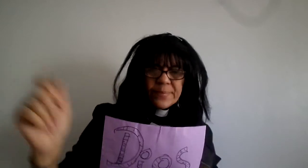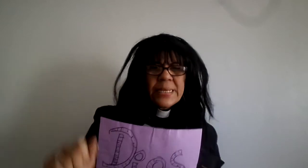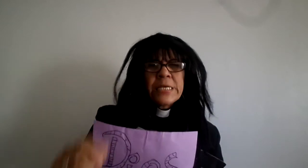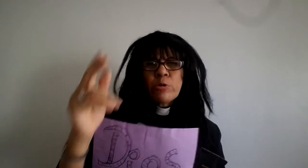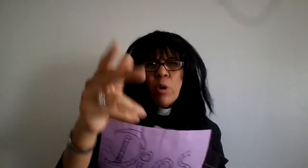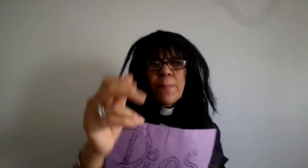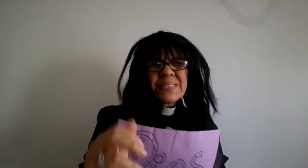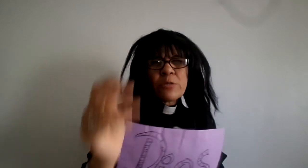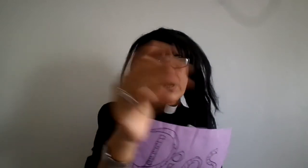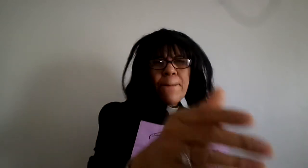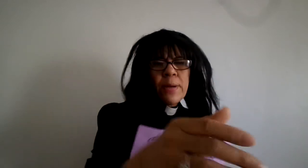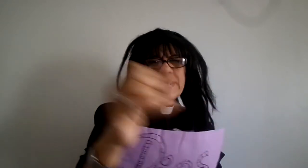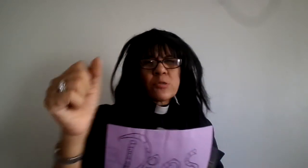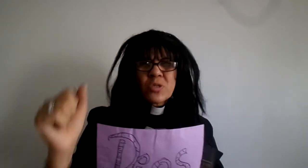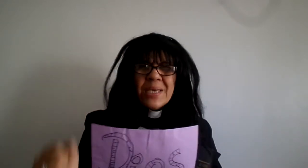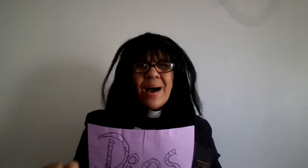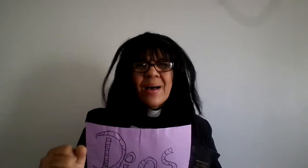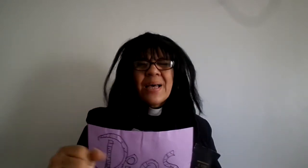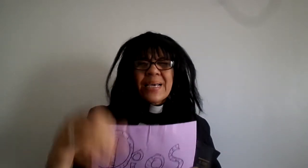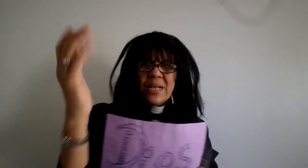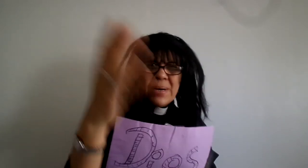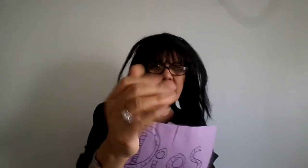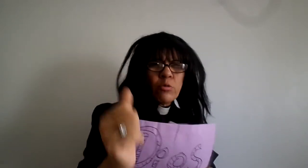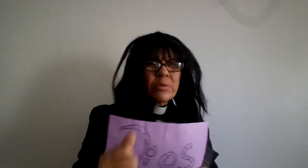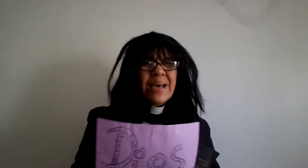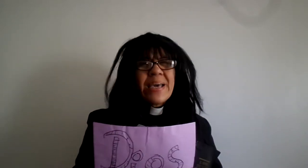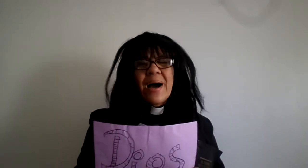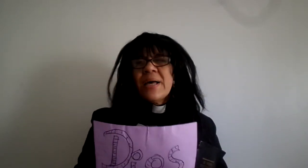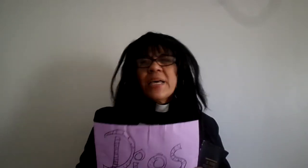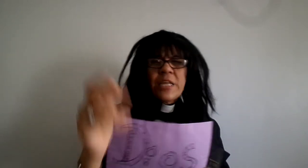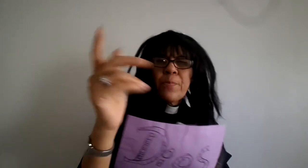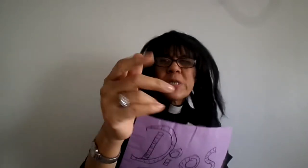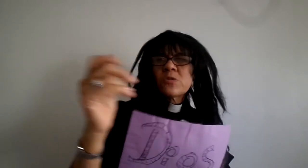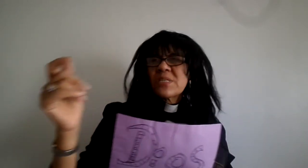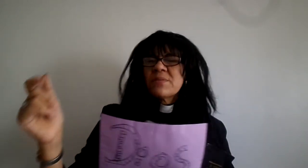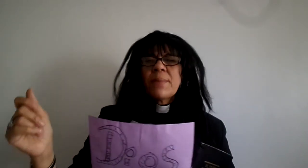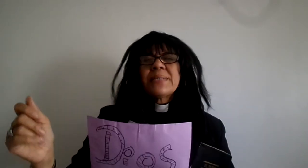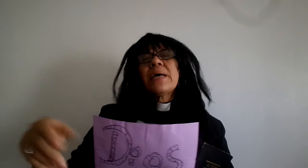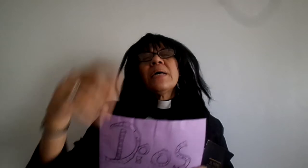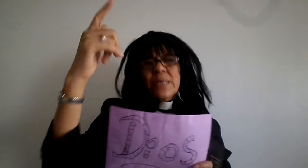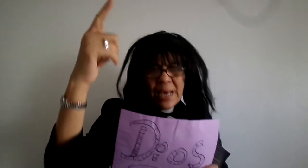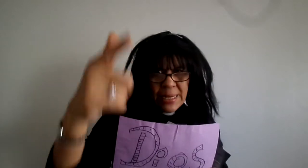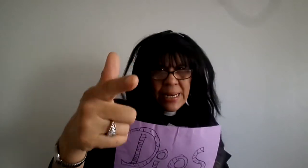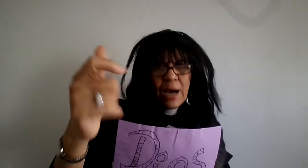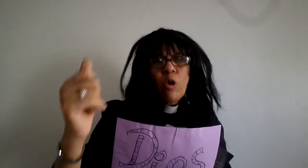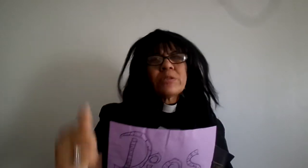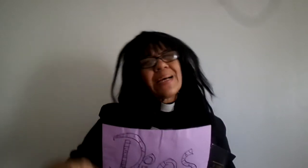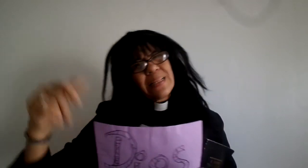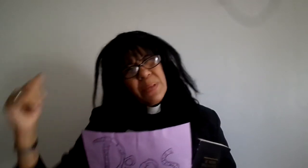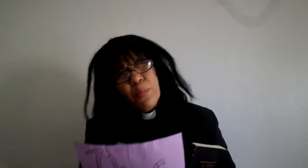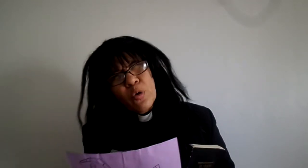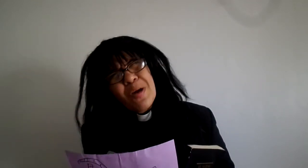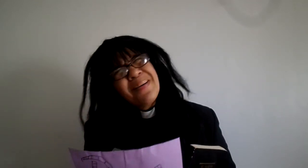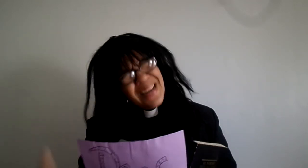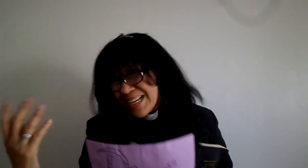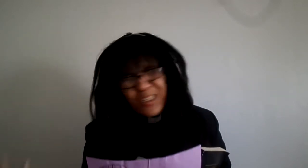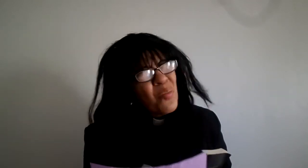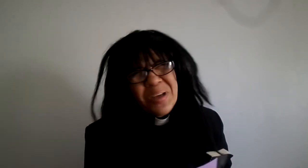Y tuvo que pasar todas las pruebas de sus hijas, que le mataron una hija, y después sucesivamente la otra que también murió. Y eso es muy